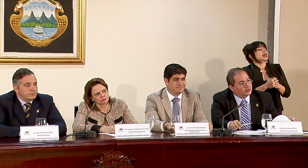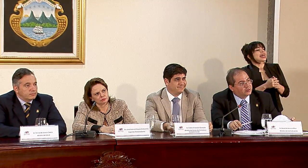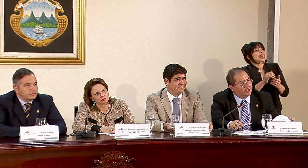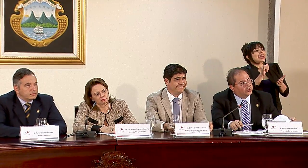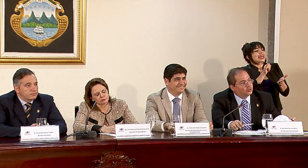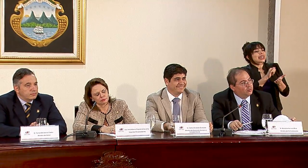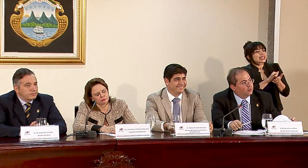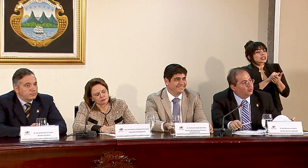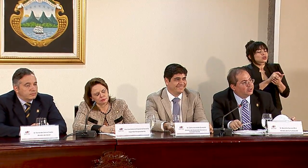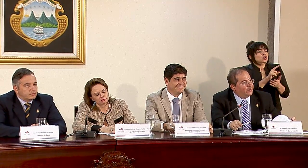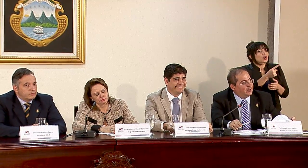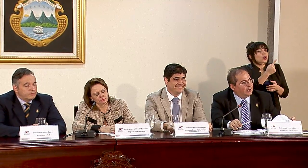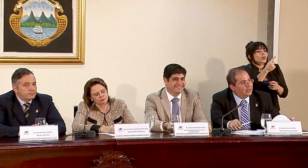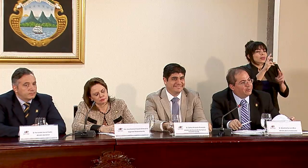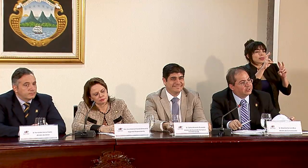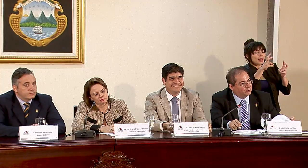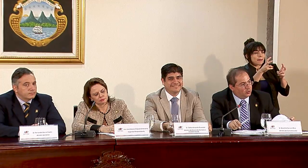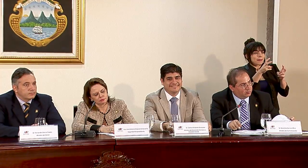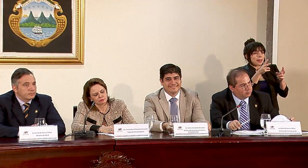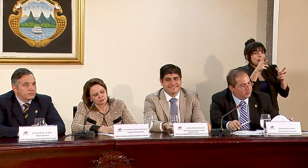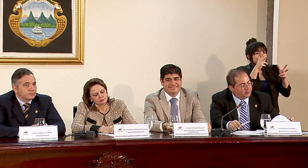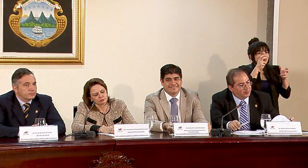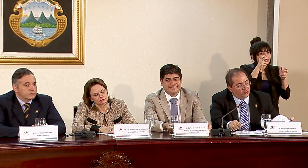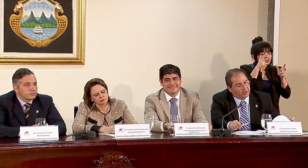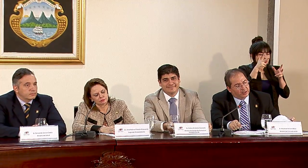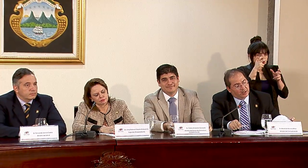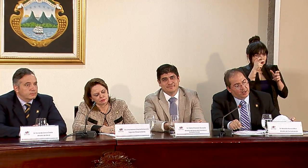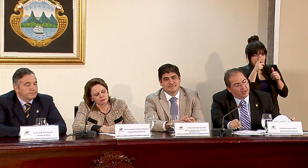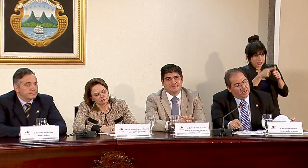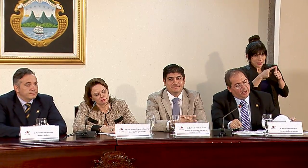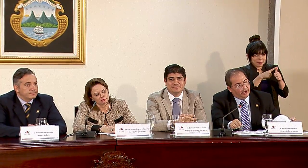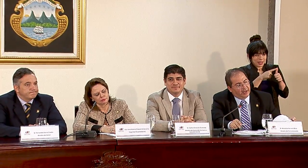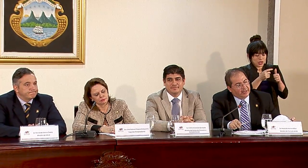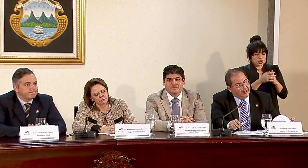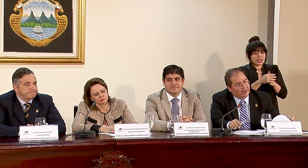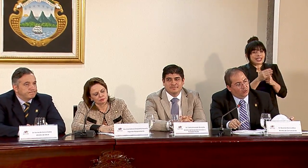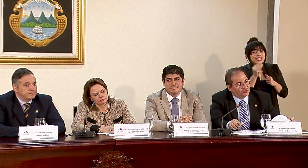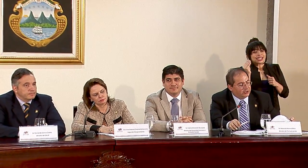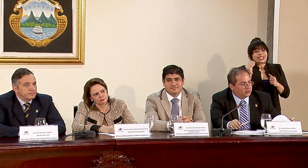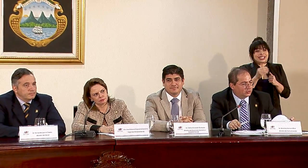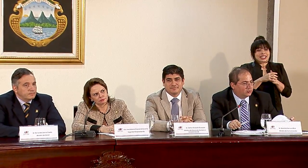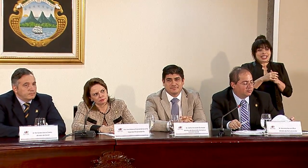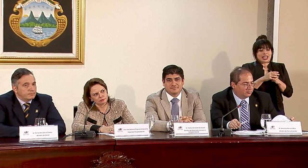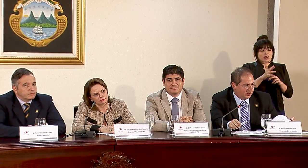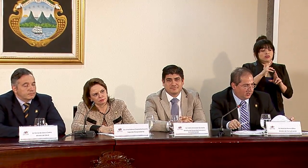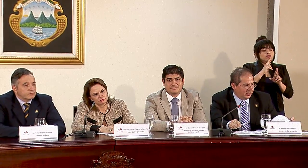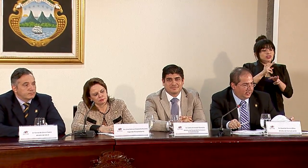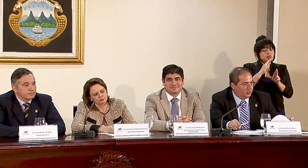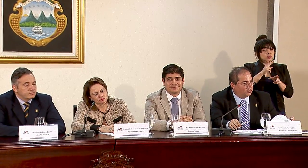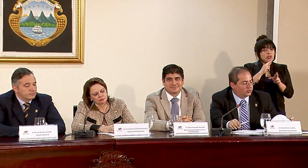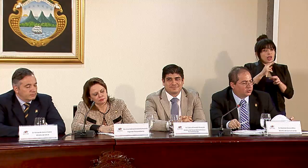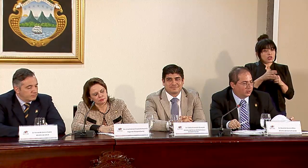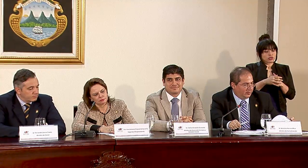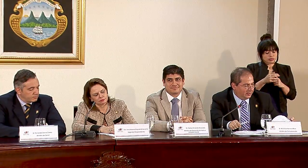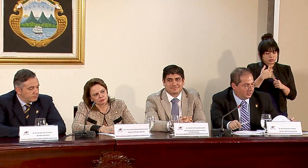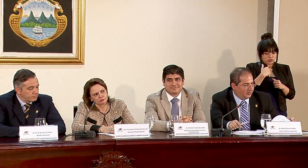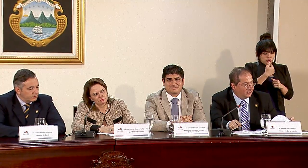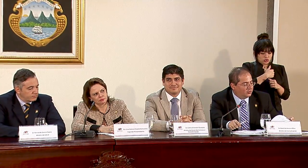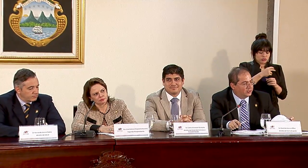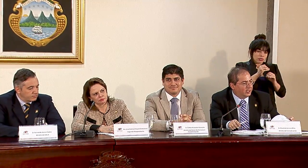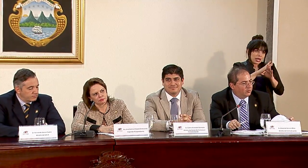Esto es un tema de percepción, en primer lugar. y en los hechos, nosotros